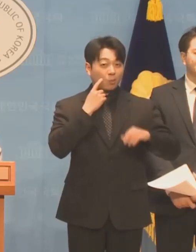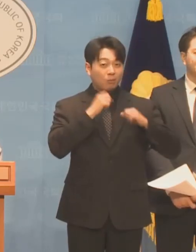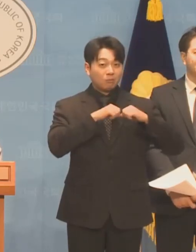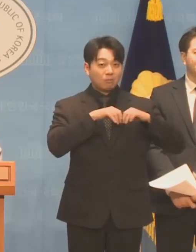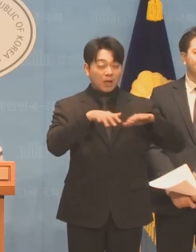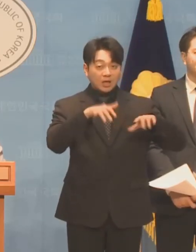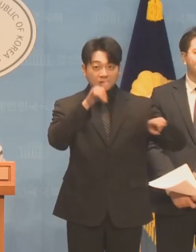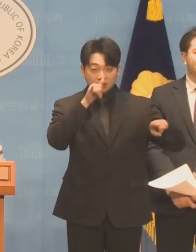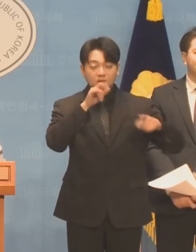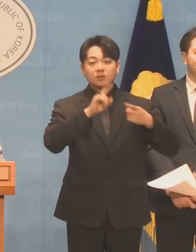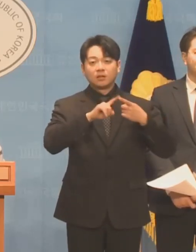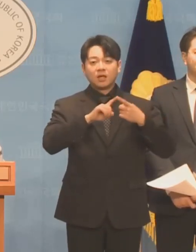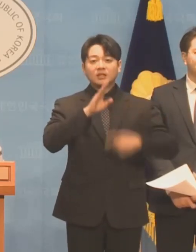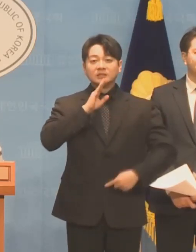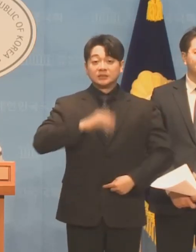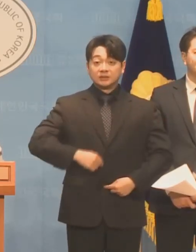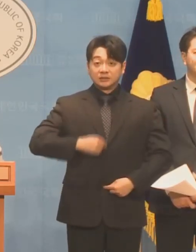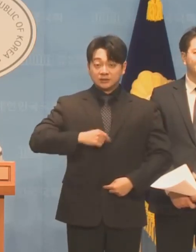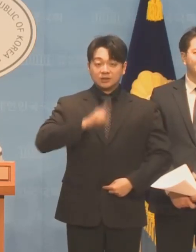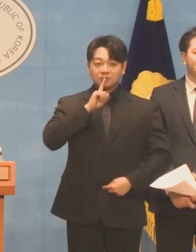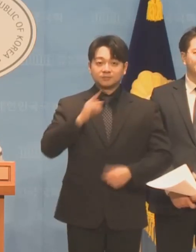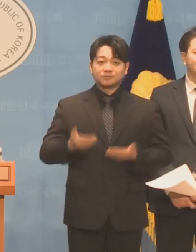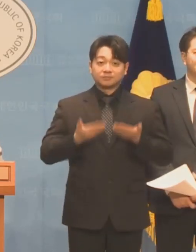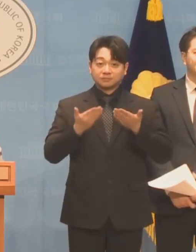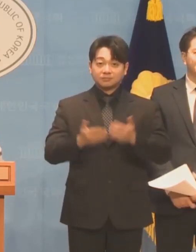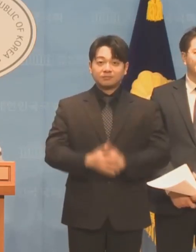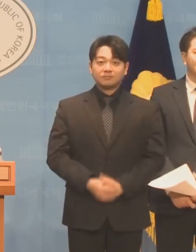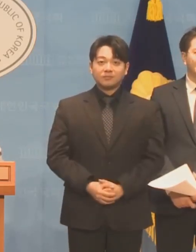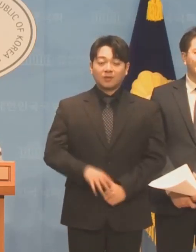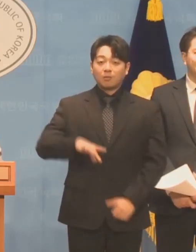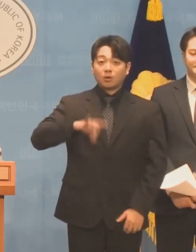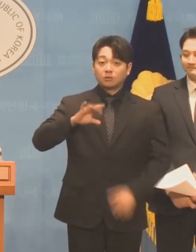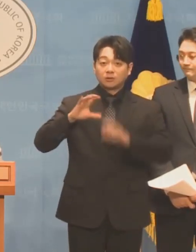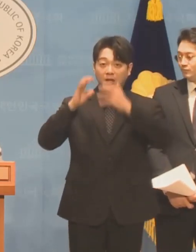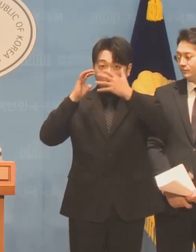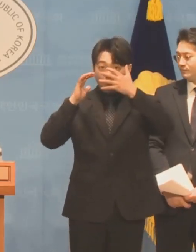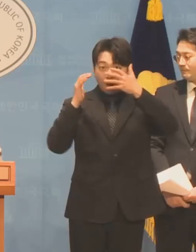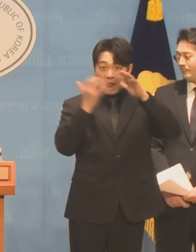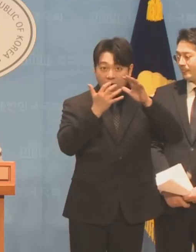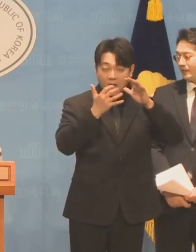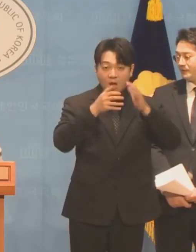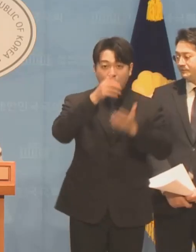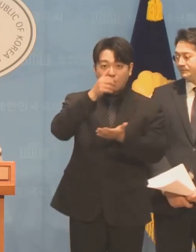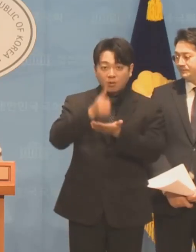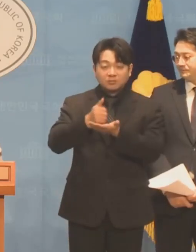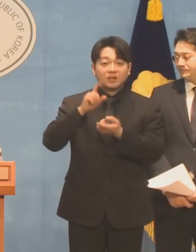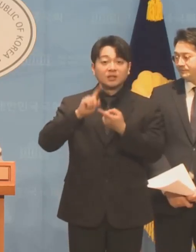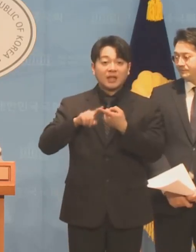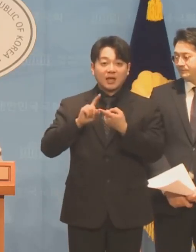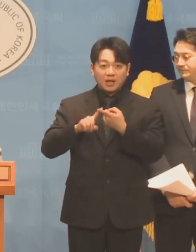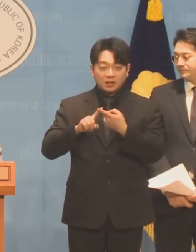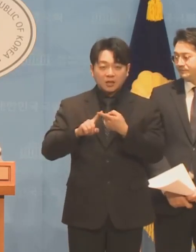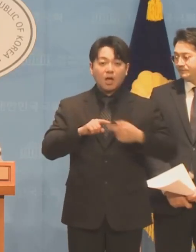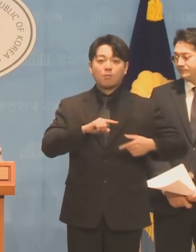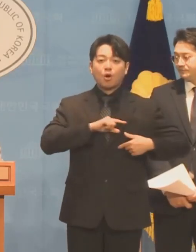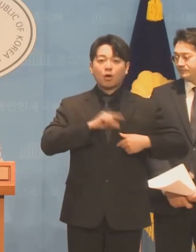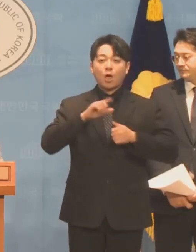자리에 섰습니다. 먼저 내란 선전 및 명예훼손 유포 유튜브 고발